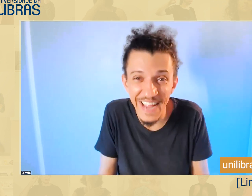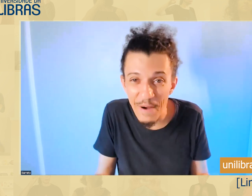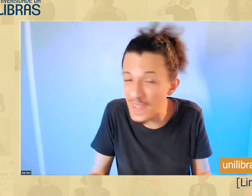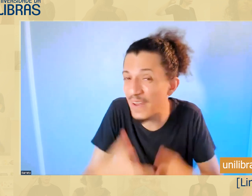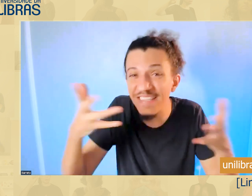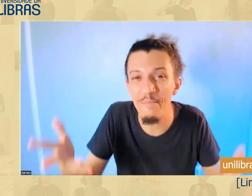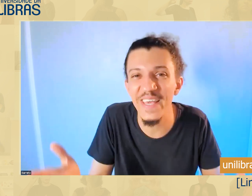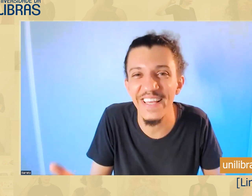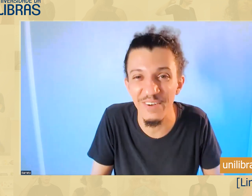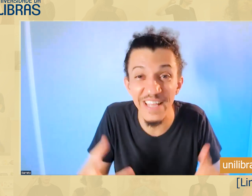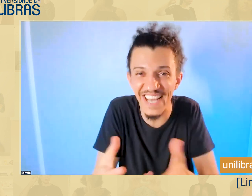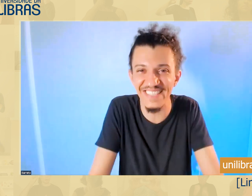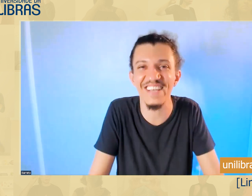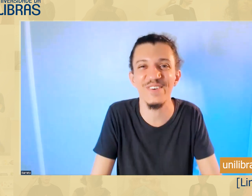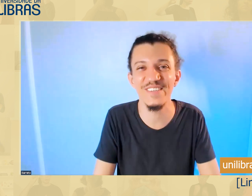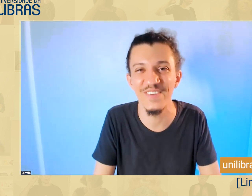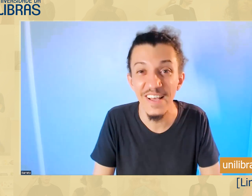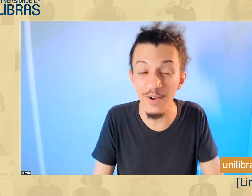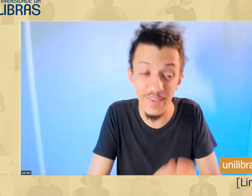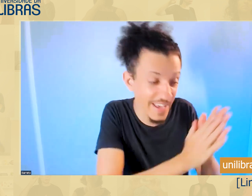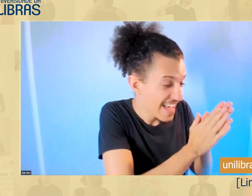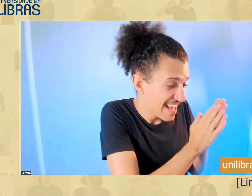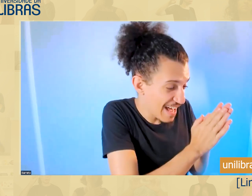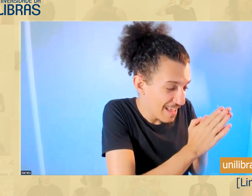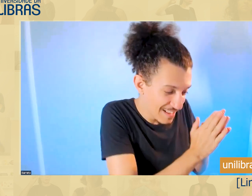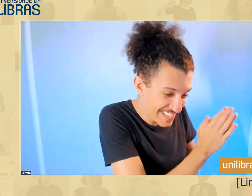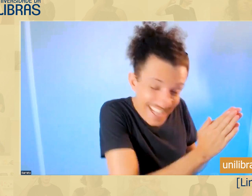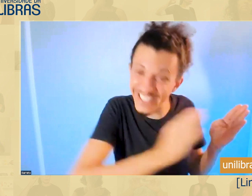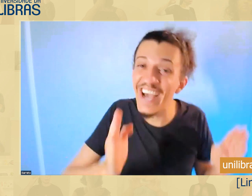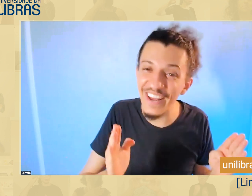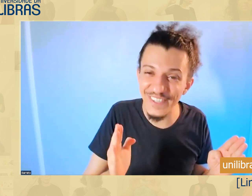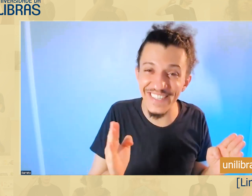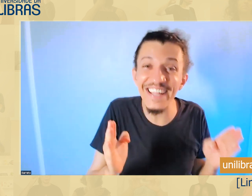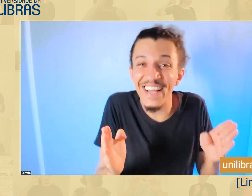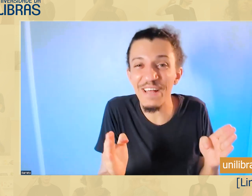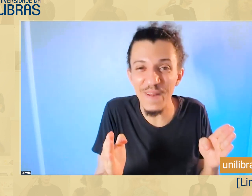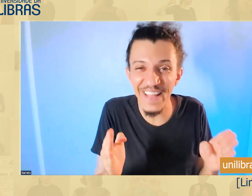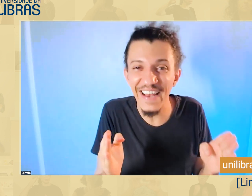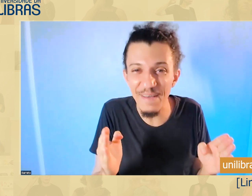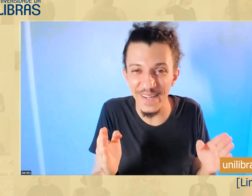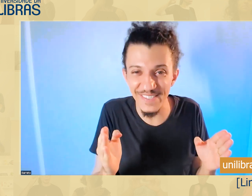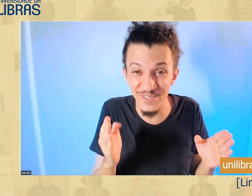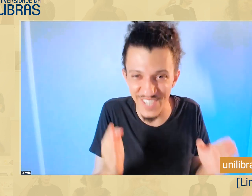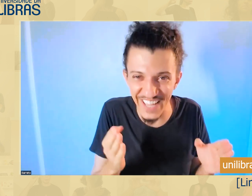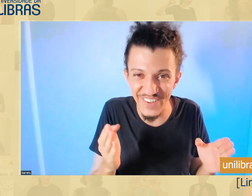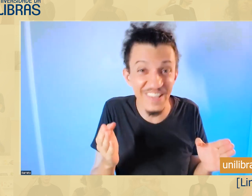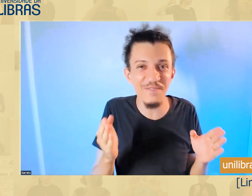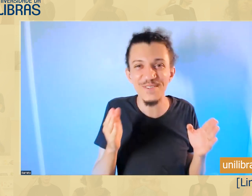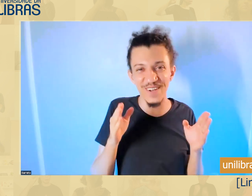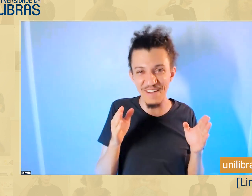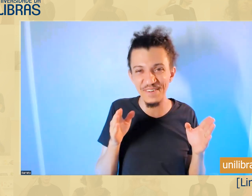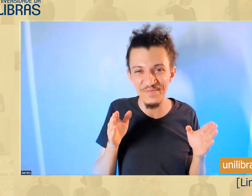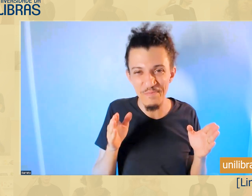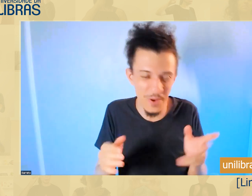esse material e eu nem sabia que eu nem tinha acesso a isso. Então eu fiquei 7 anos tentando aprender a Libras de um jeito que